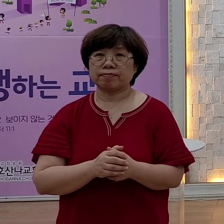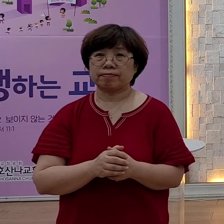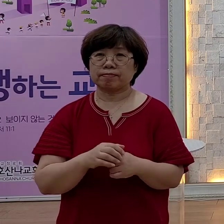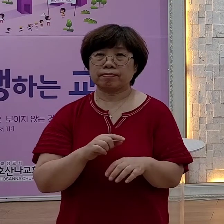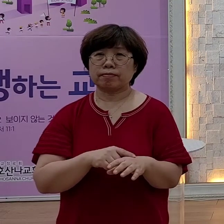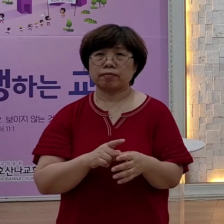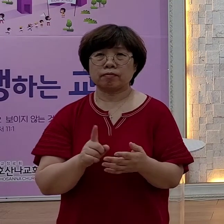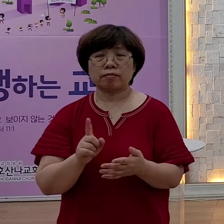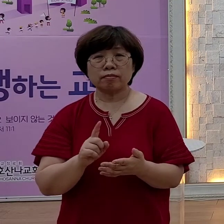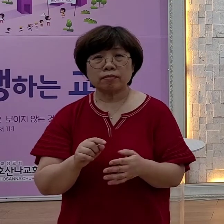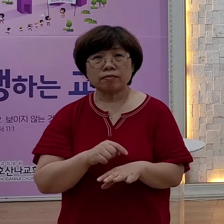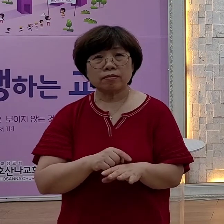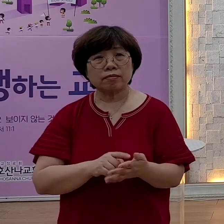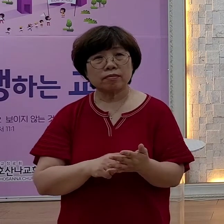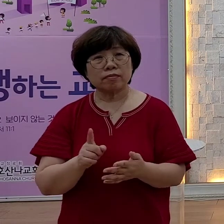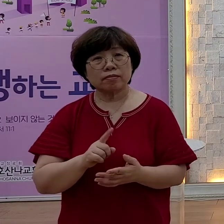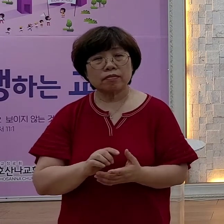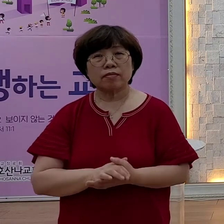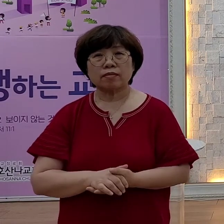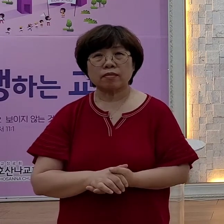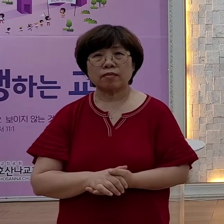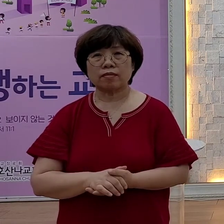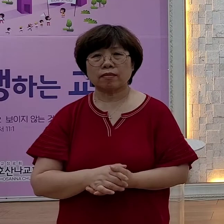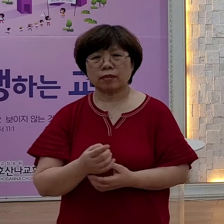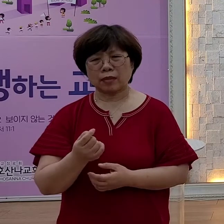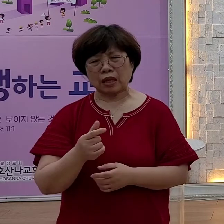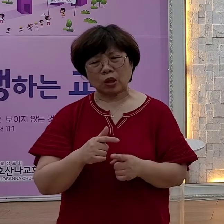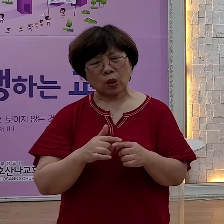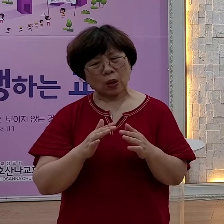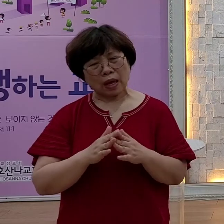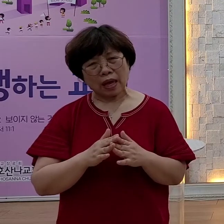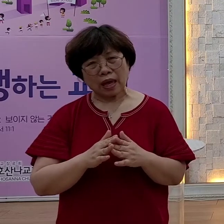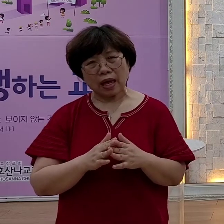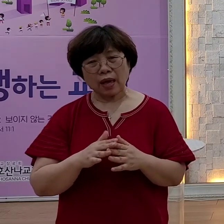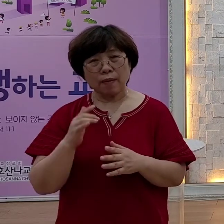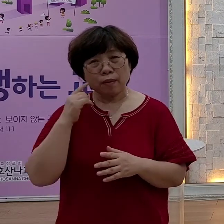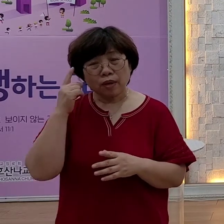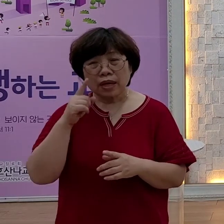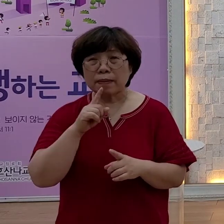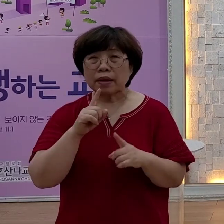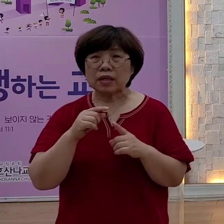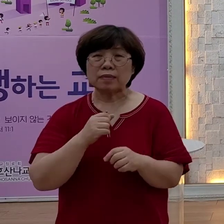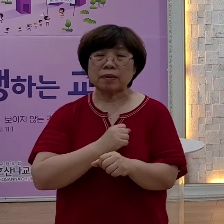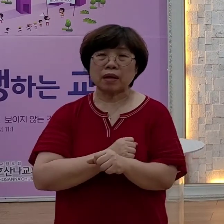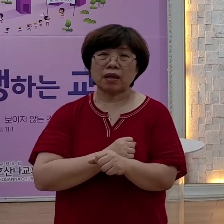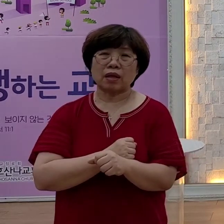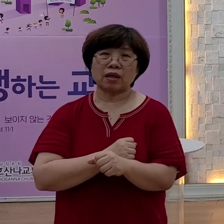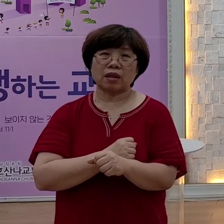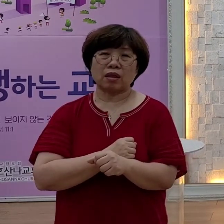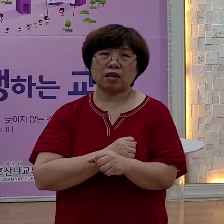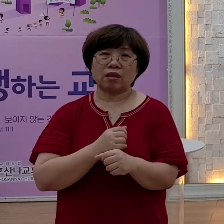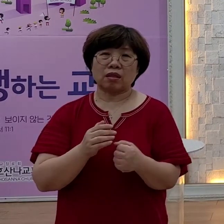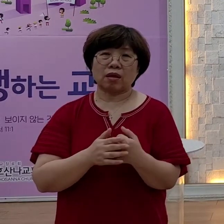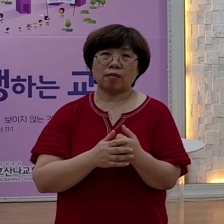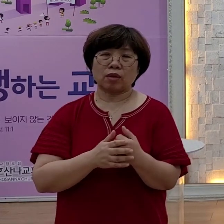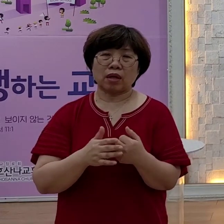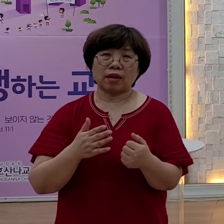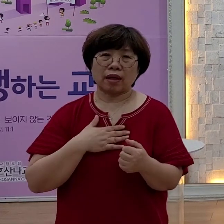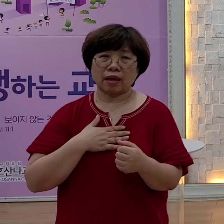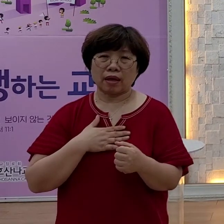이 작은 교회에 또 뭐 목사님 말씀했다고 또 내가 또 뭔가 하면 남들이 또